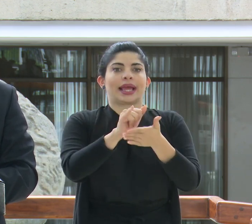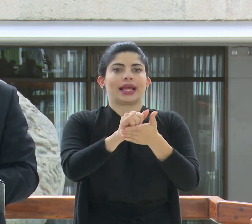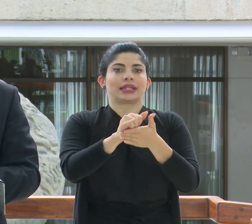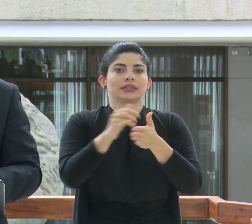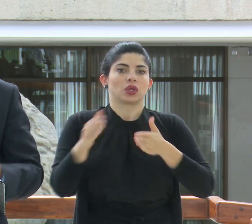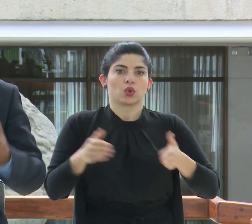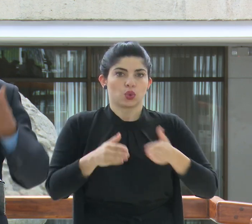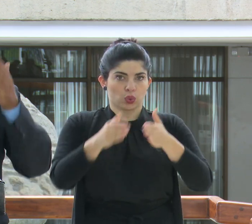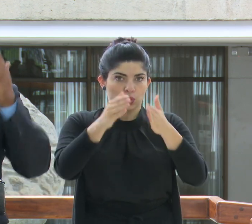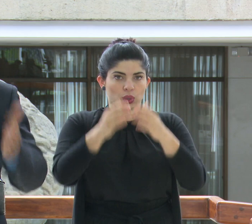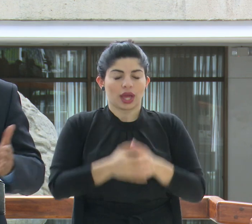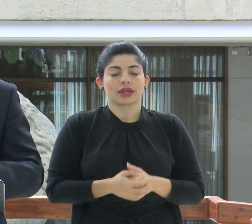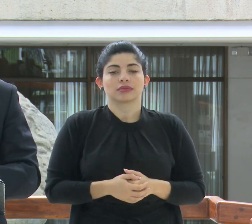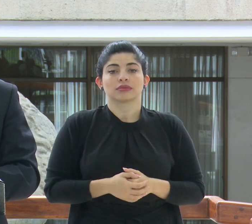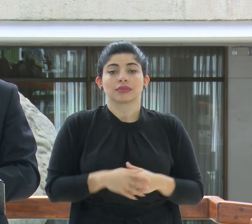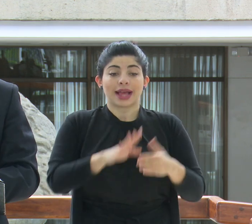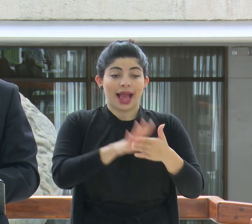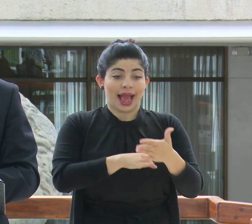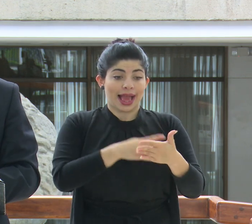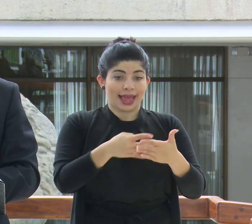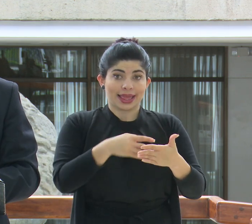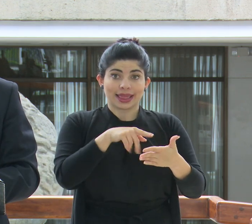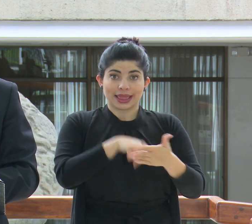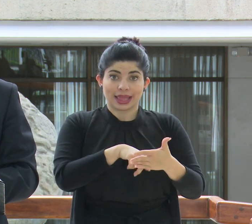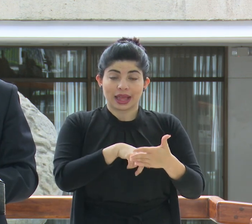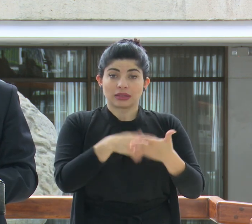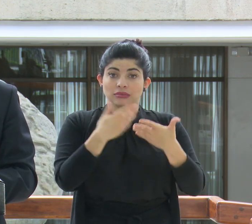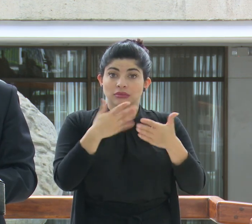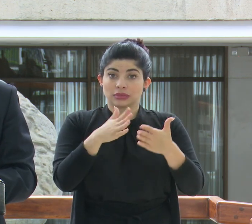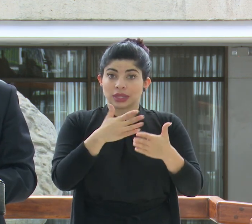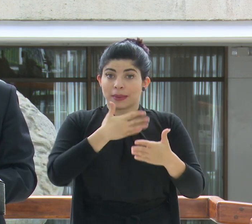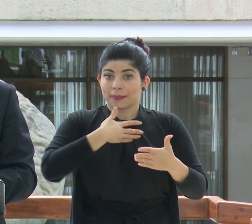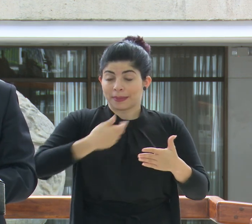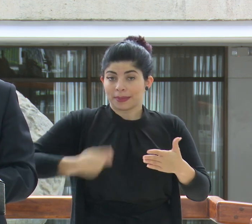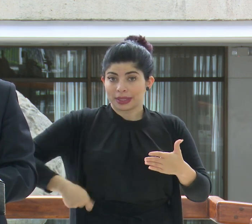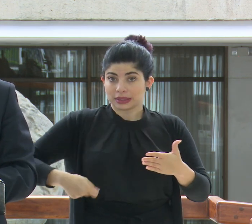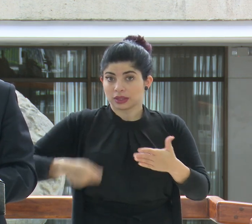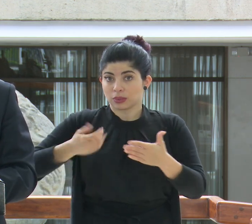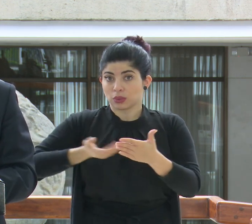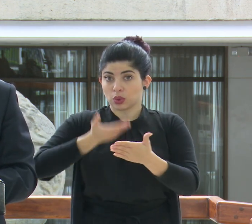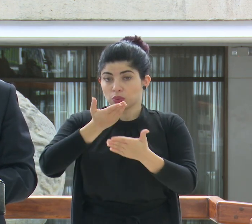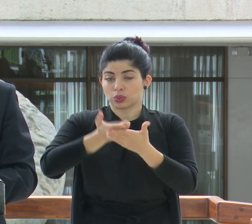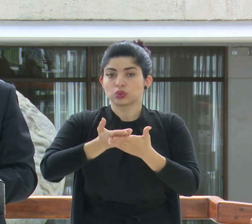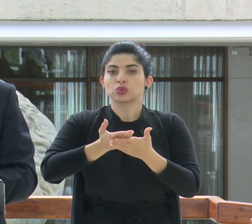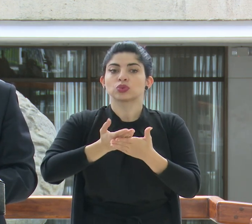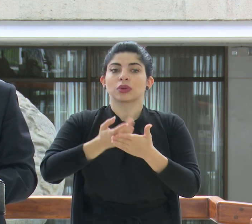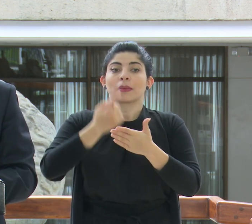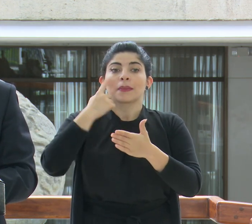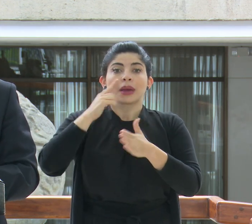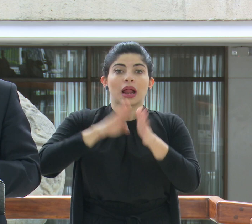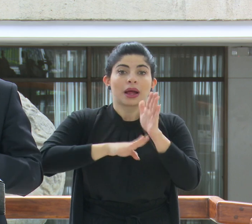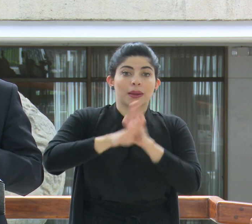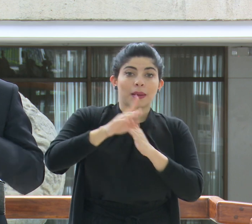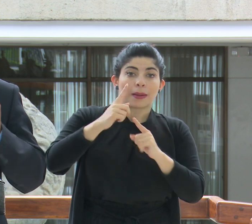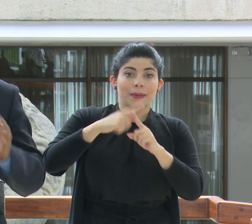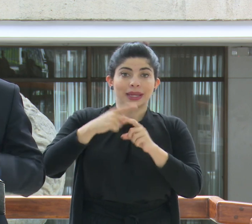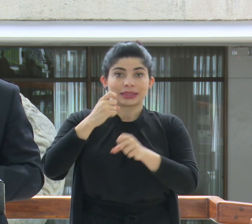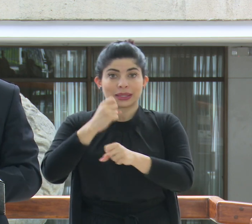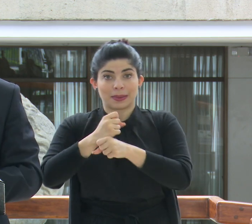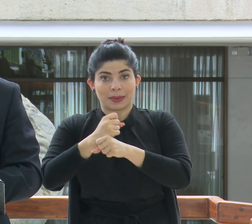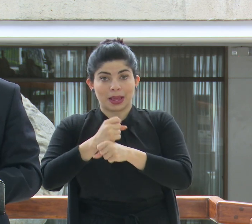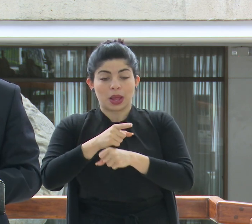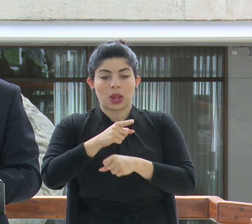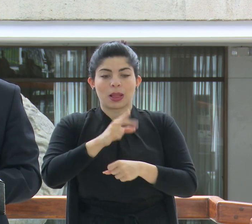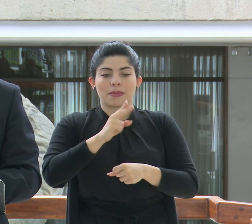en esa ruta. La agenda propuesta por el señor presidente en términos de crecimiento y empleo es la